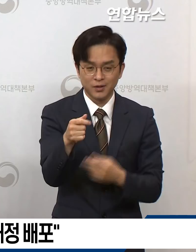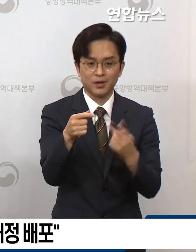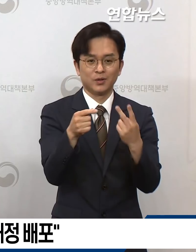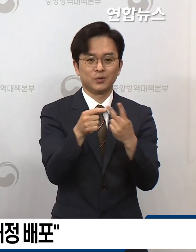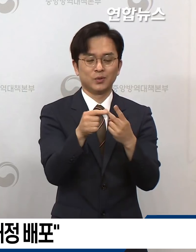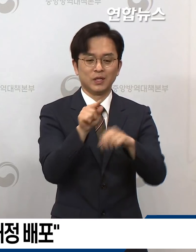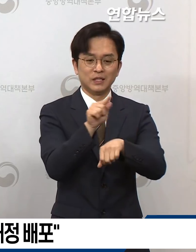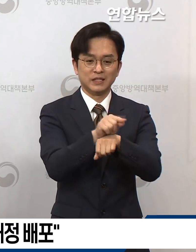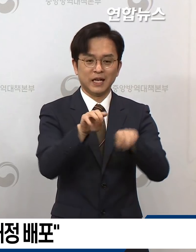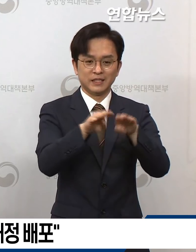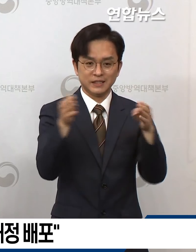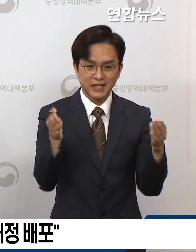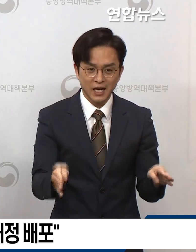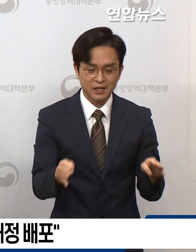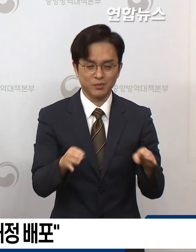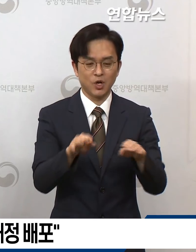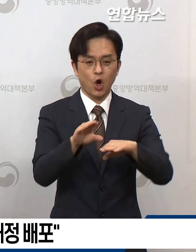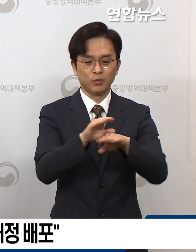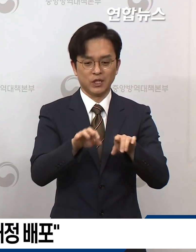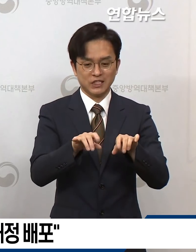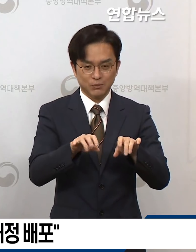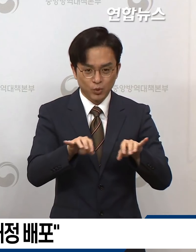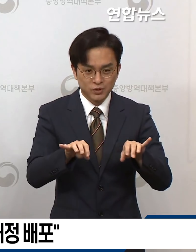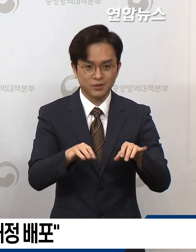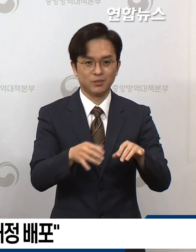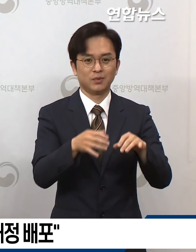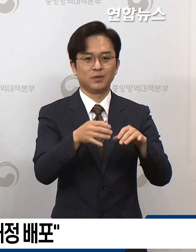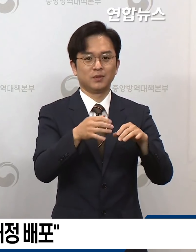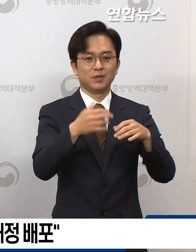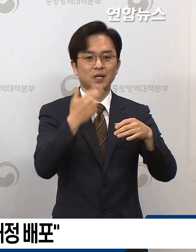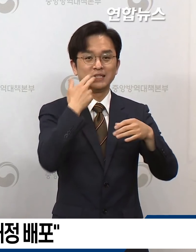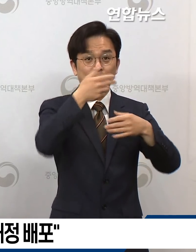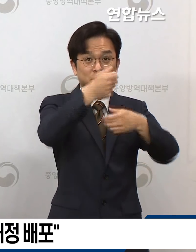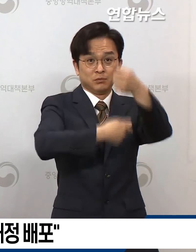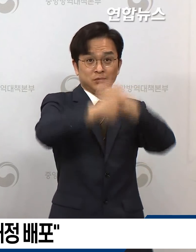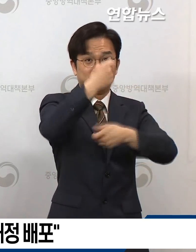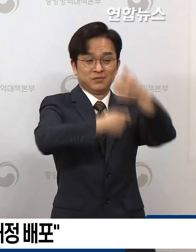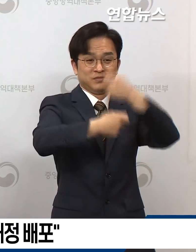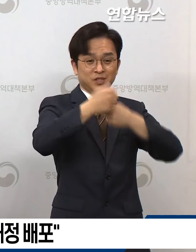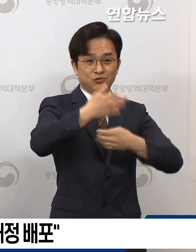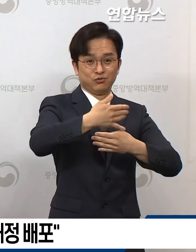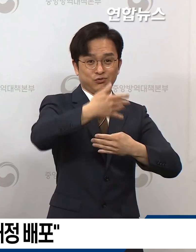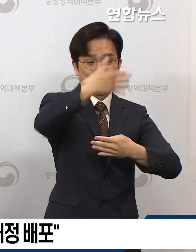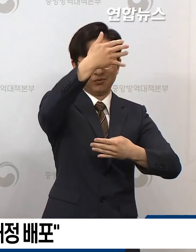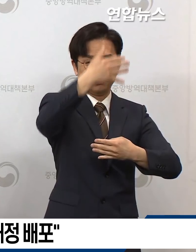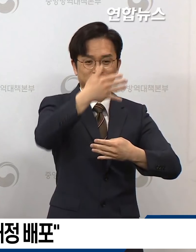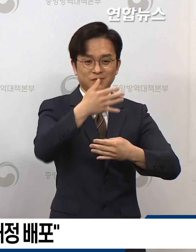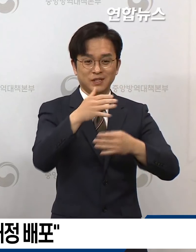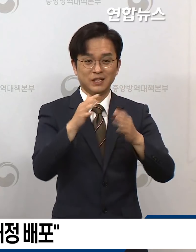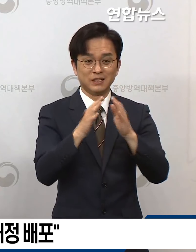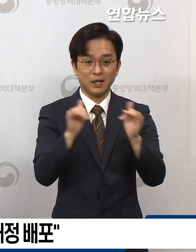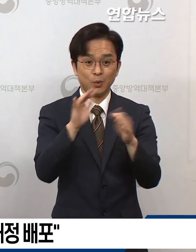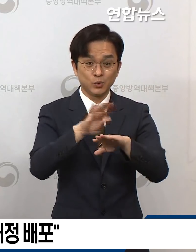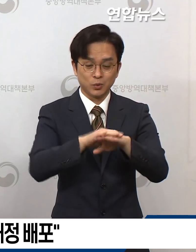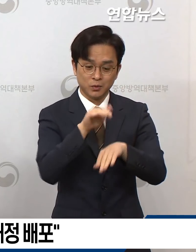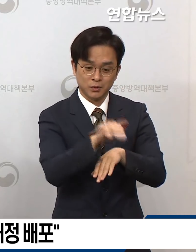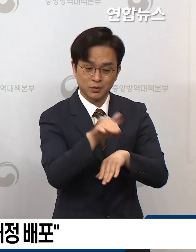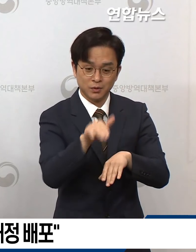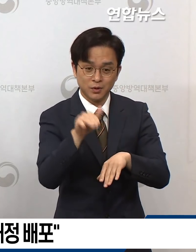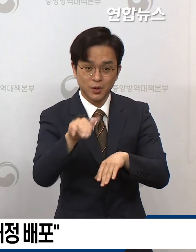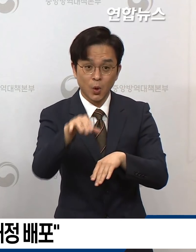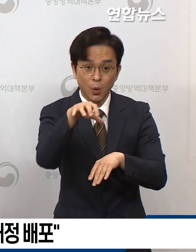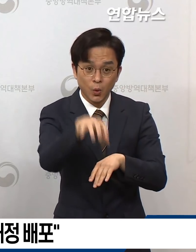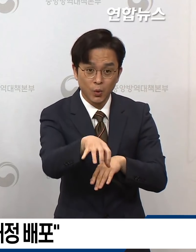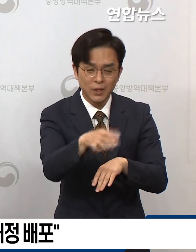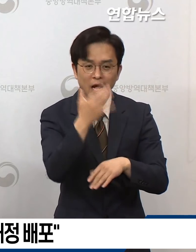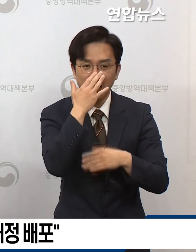조절 장치, 키보드, 스위치, 블라인드처럼 사람이 가장 많이 손으로 접촉하는 곳을 가정용 락스를